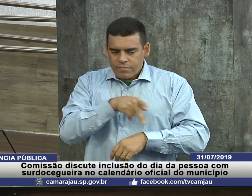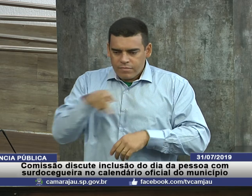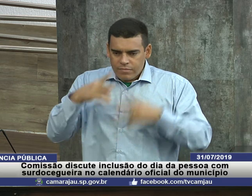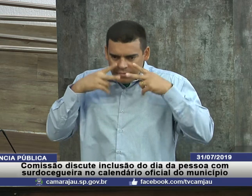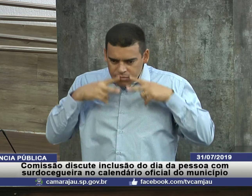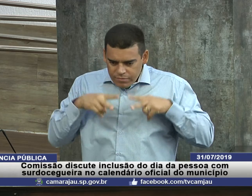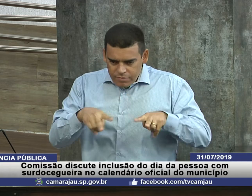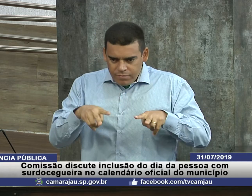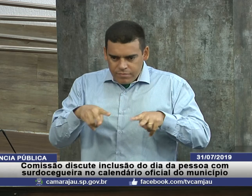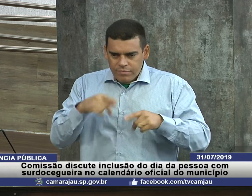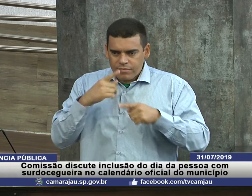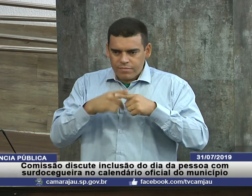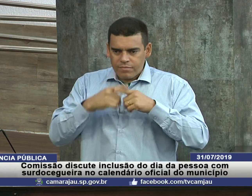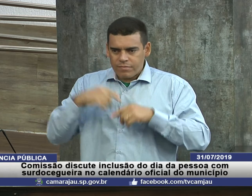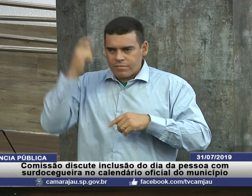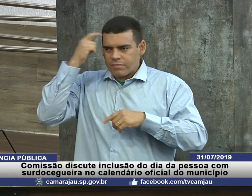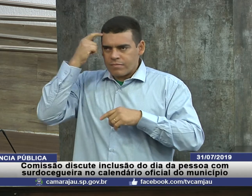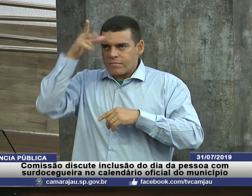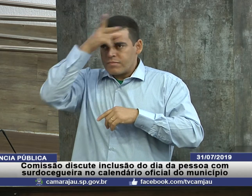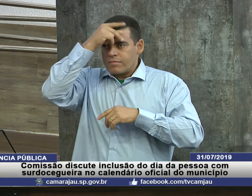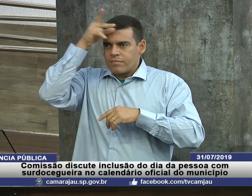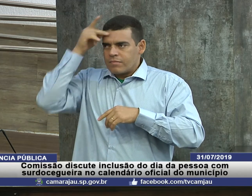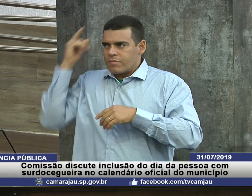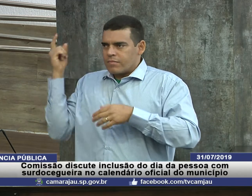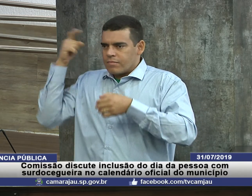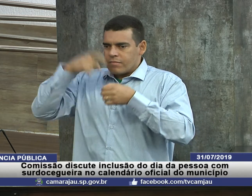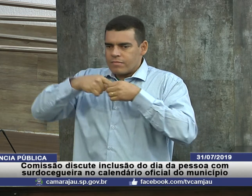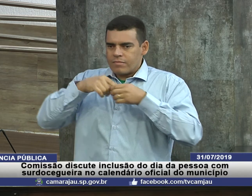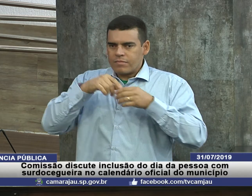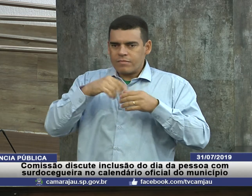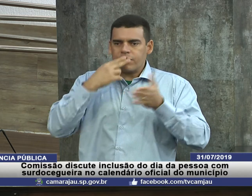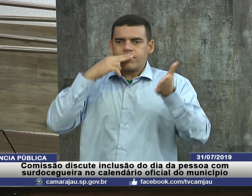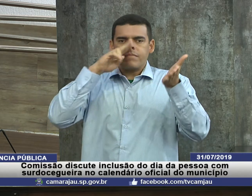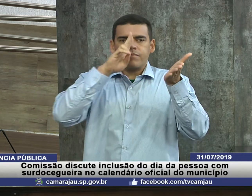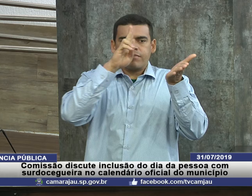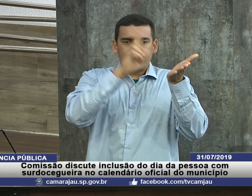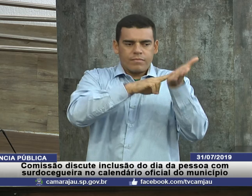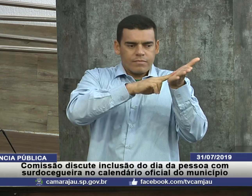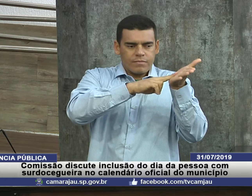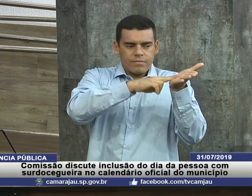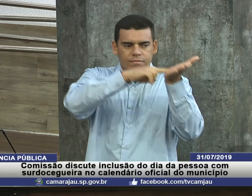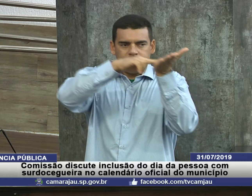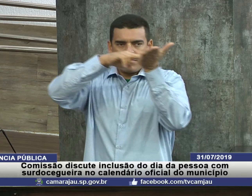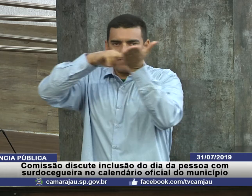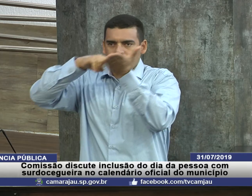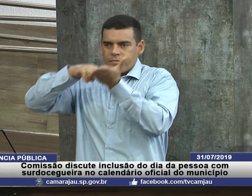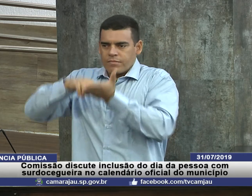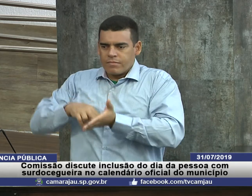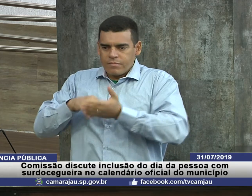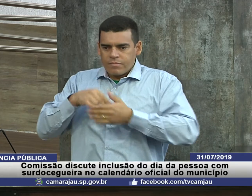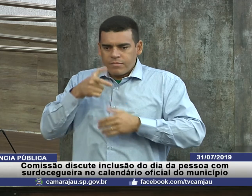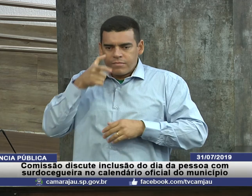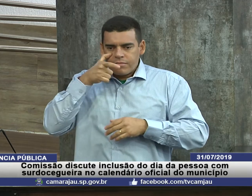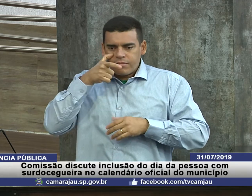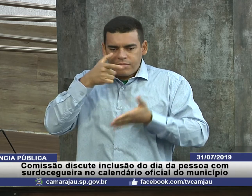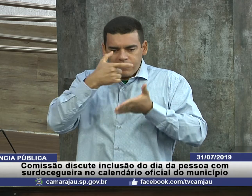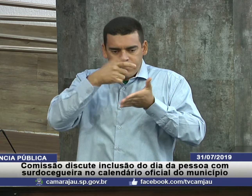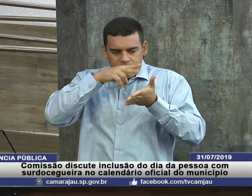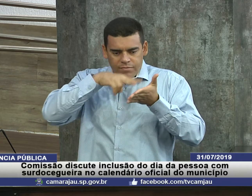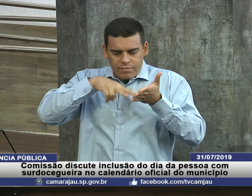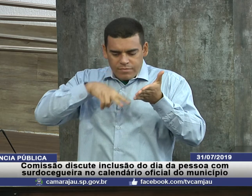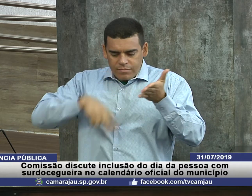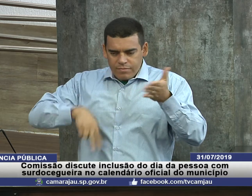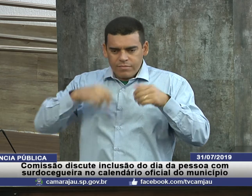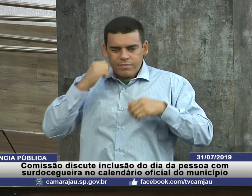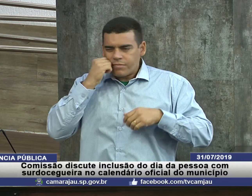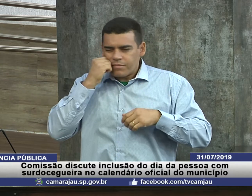o uso do aparelho, mas que ainda assim não surtia muito efeito, né? Às vezes as pessoas pensam que basta